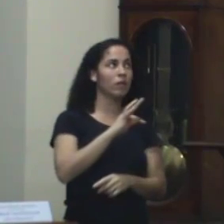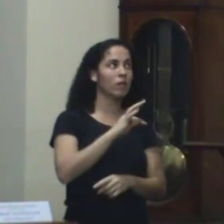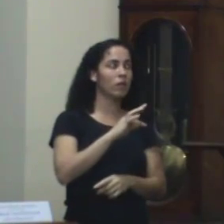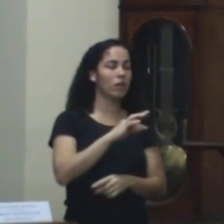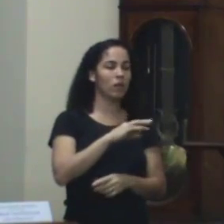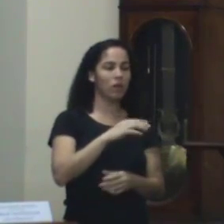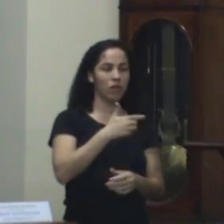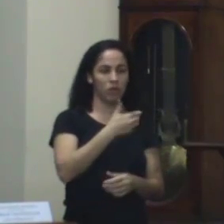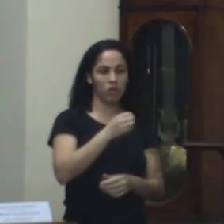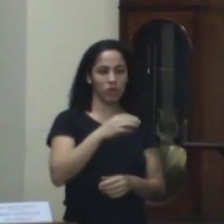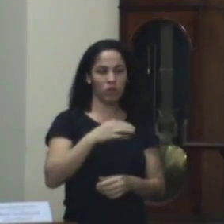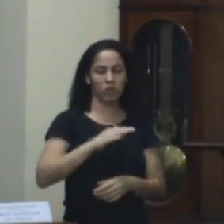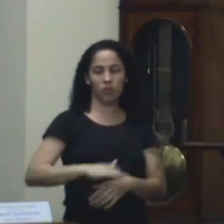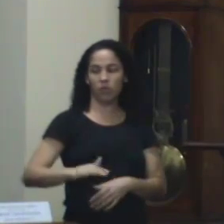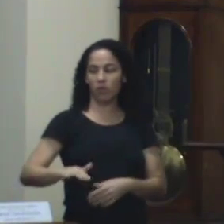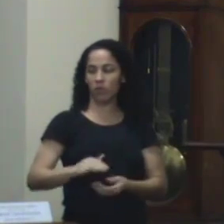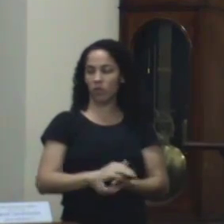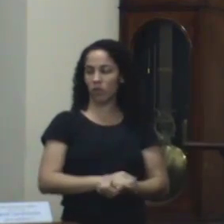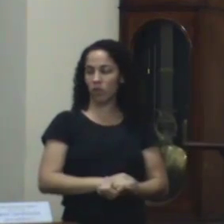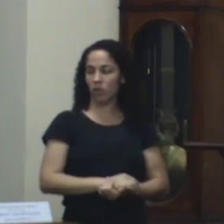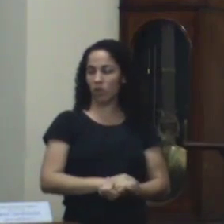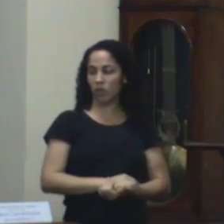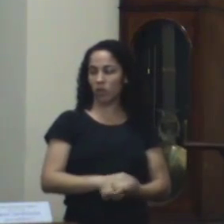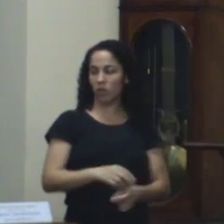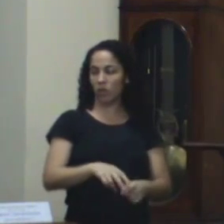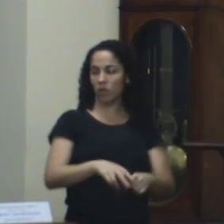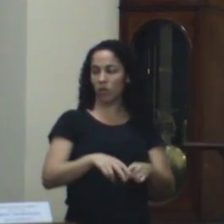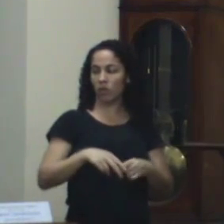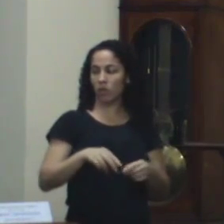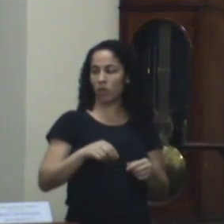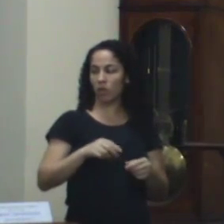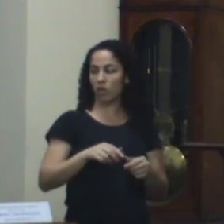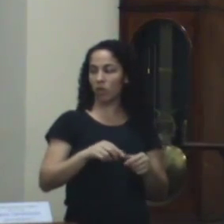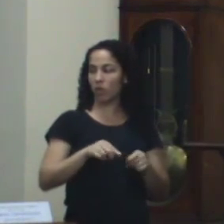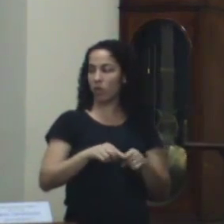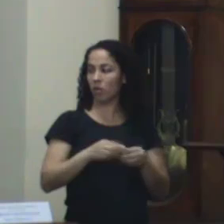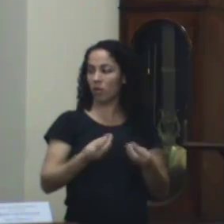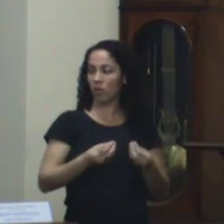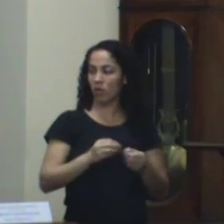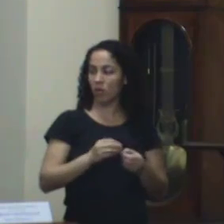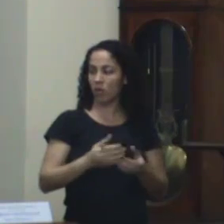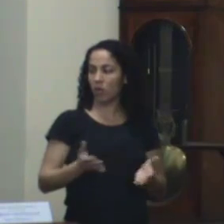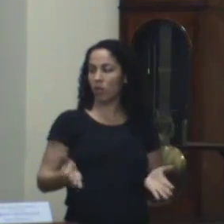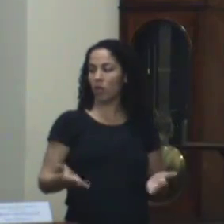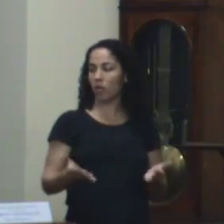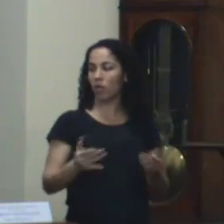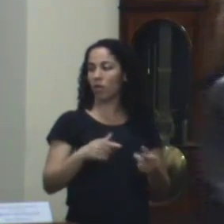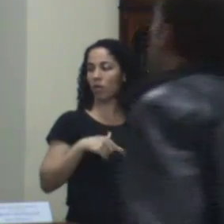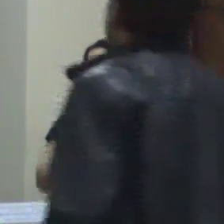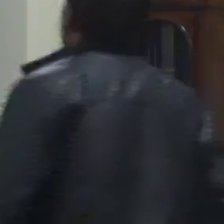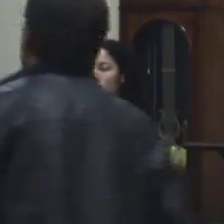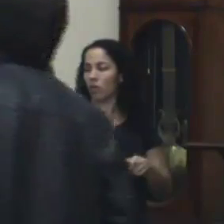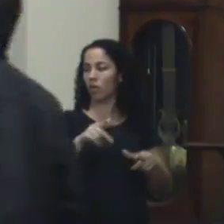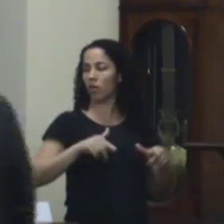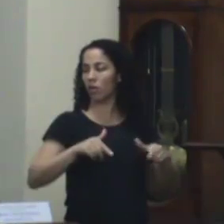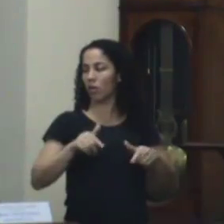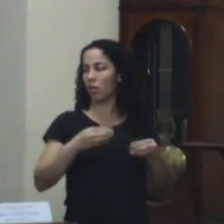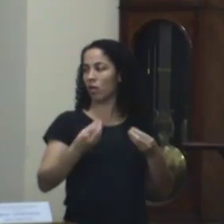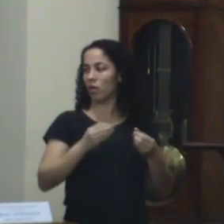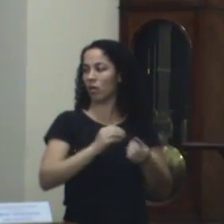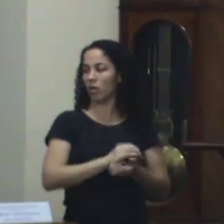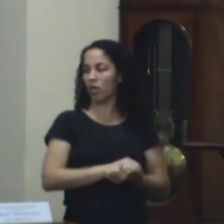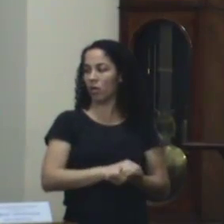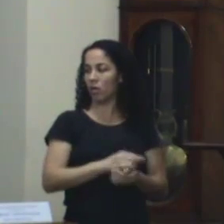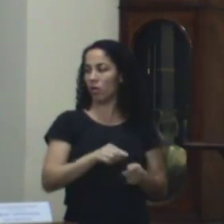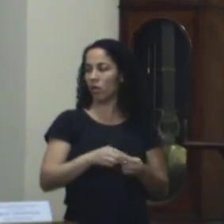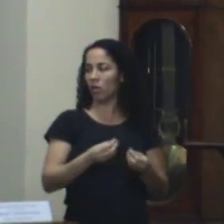vida dessas 20 crianças. E isso aí me deixa muito feliz e animado para continuar trabalhando. Então, foi